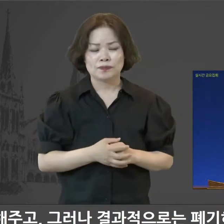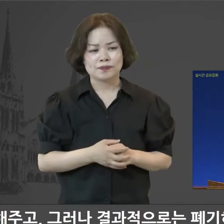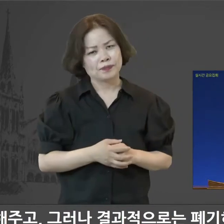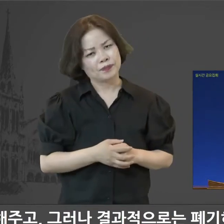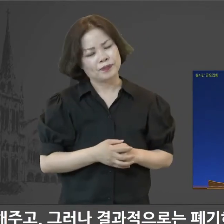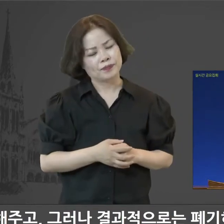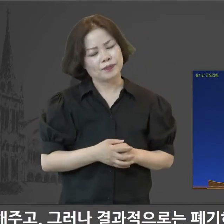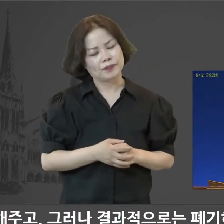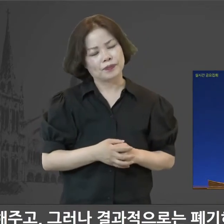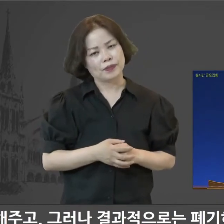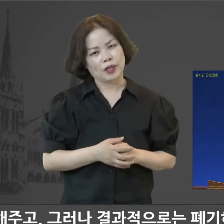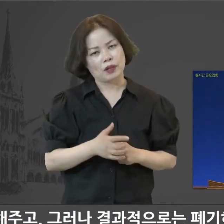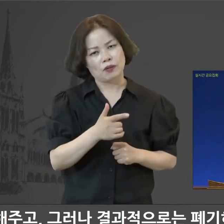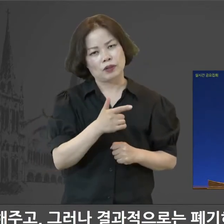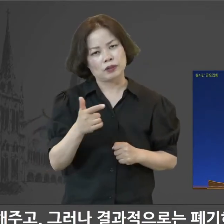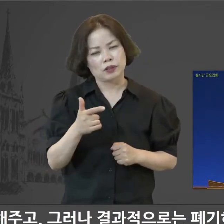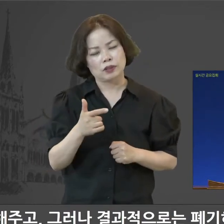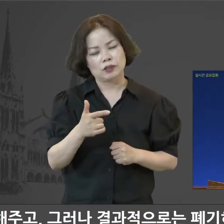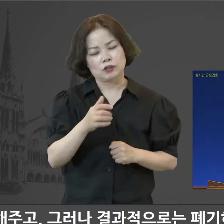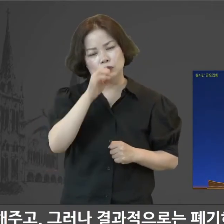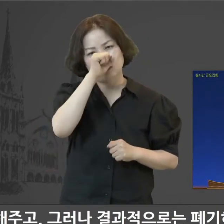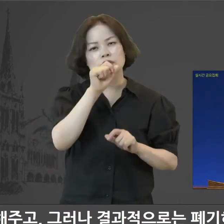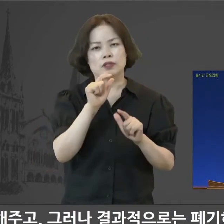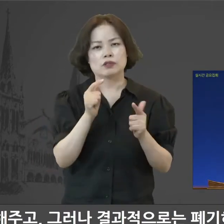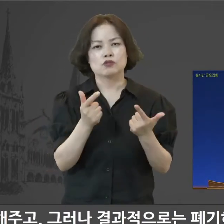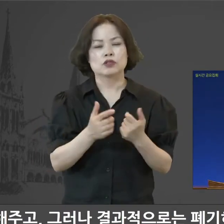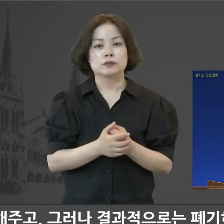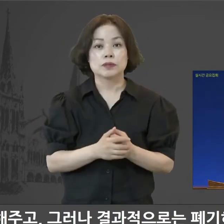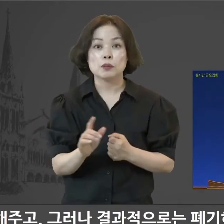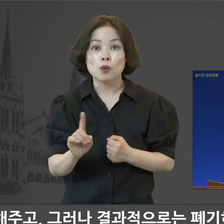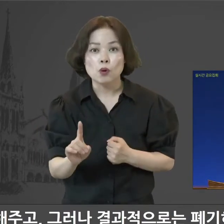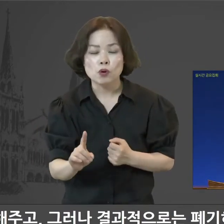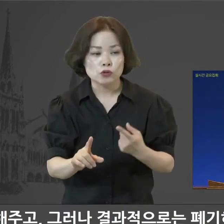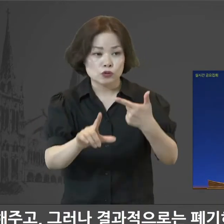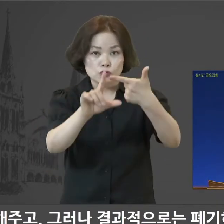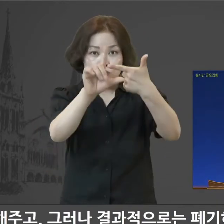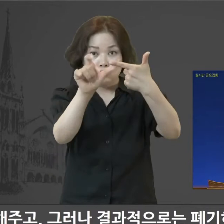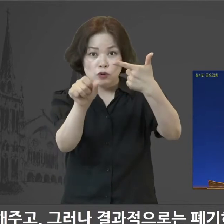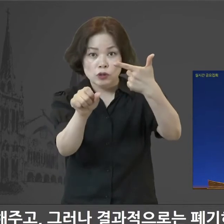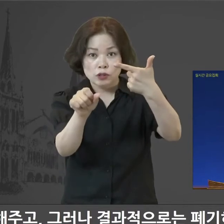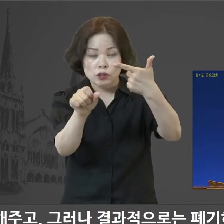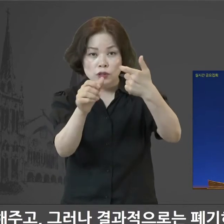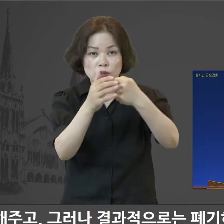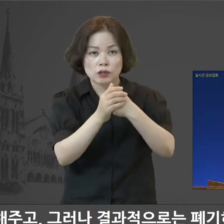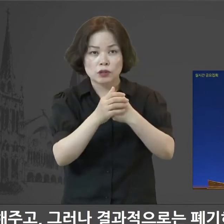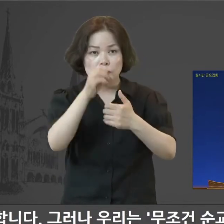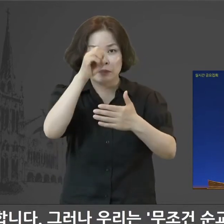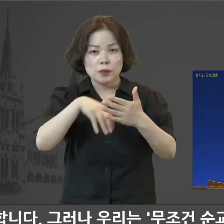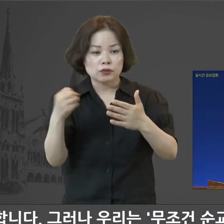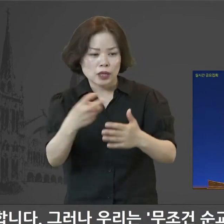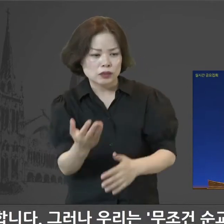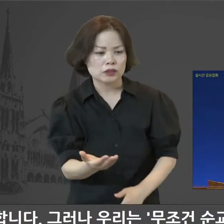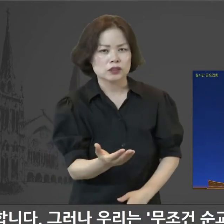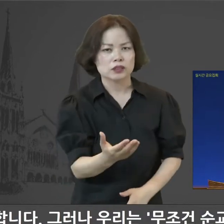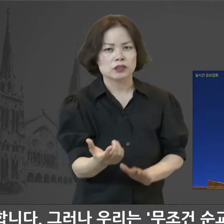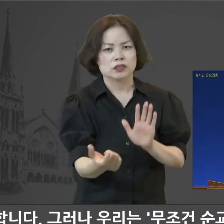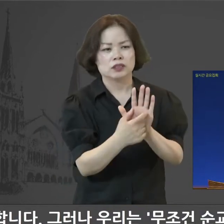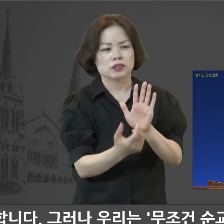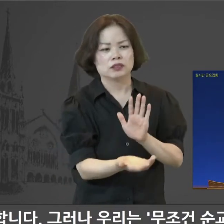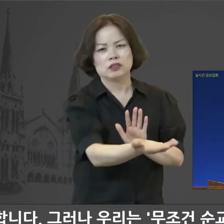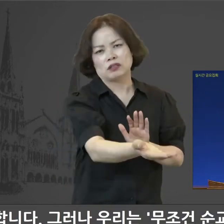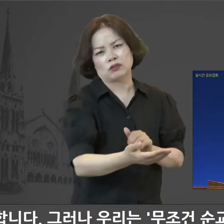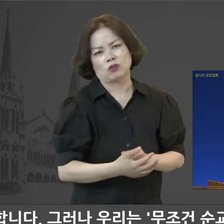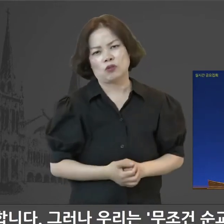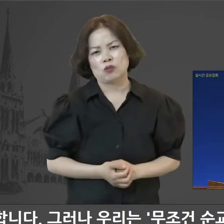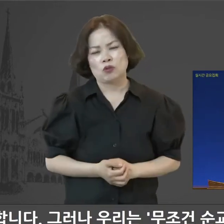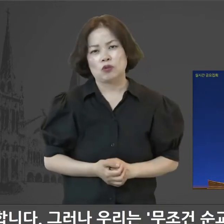그런 게 굉장히 치명적이다는 거예요. 그래서 어떻게 했어요? 6월 달에 면제 조항 빼고 다시 내는 겁니다. 여러분 잘 생각해 보세요.